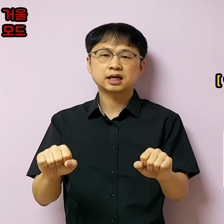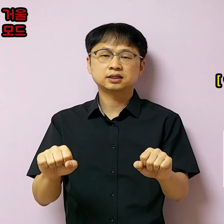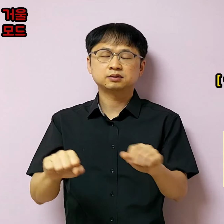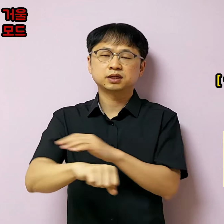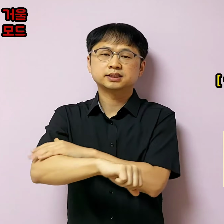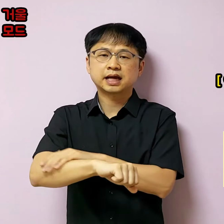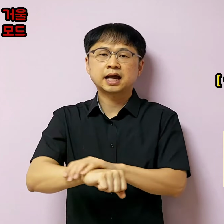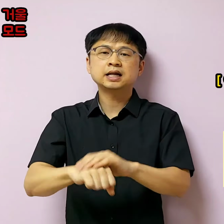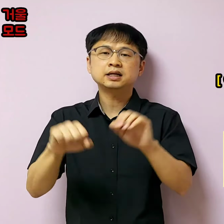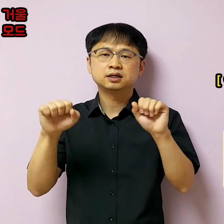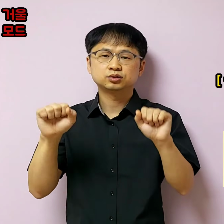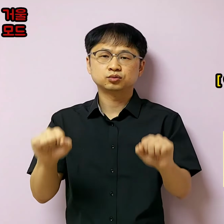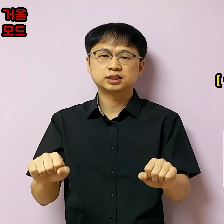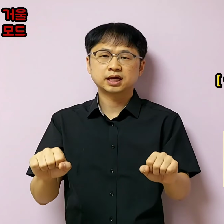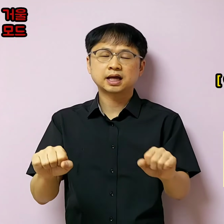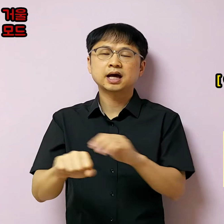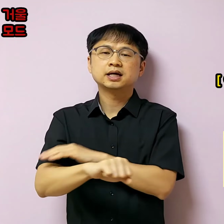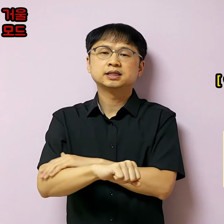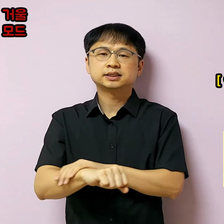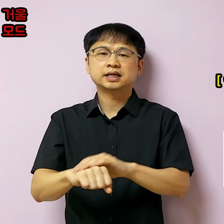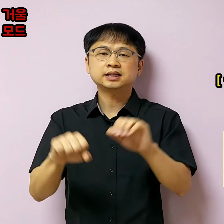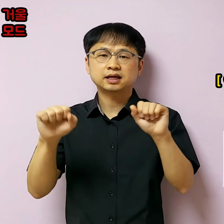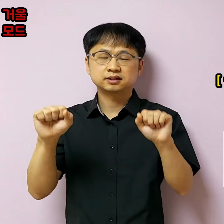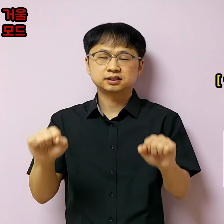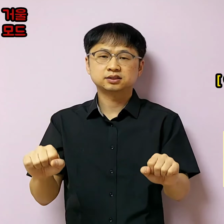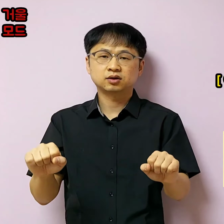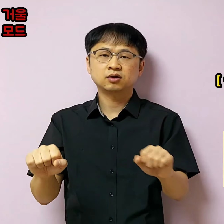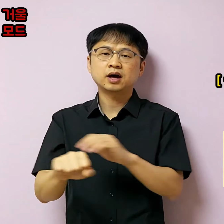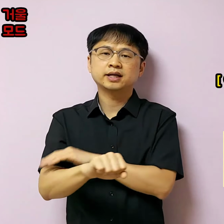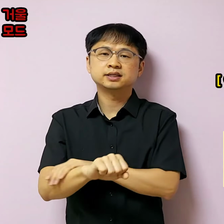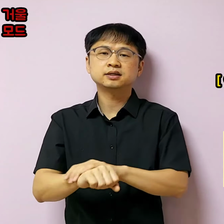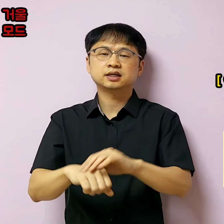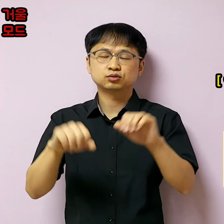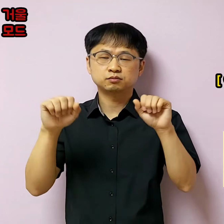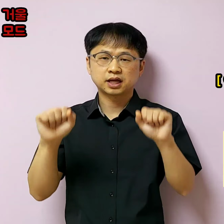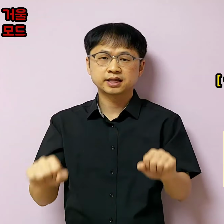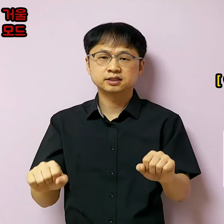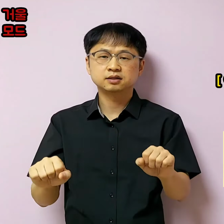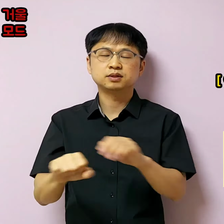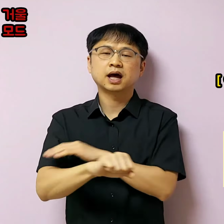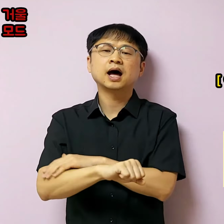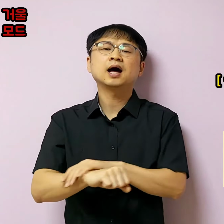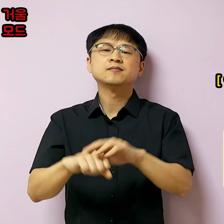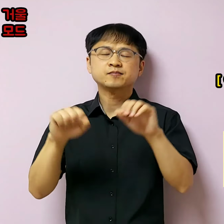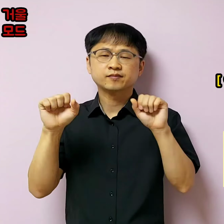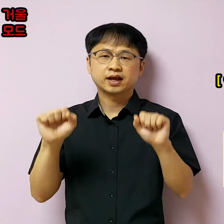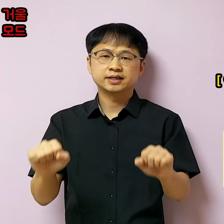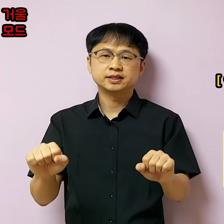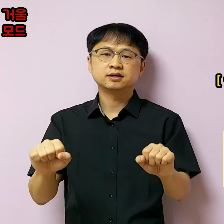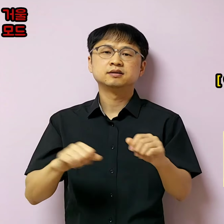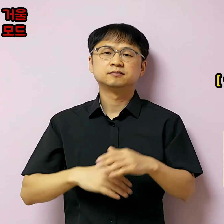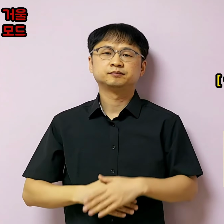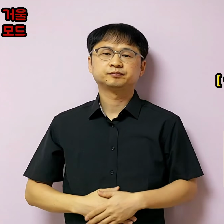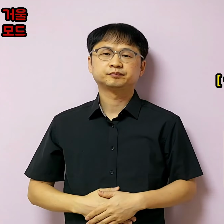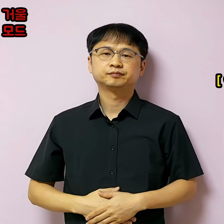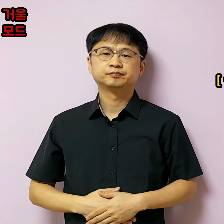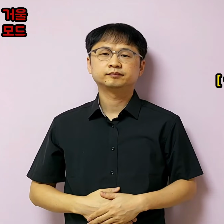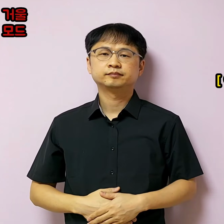존재하다라는 뜻입니다. 잘, 존재하다, 잘 있다는 뜻이죠. 안녕이라는 수어입니다. 안녕입니다. 안녕.